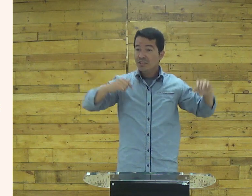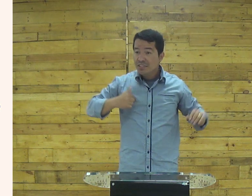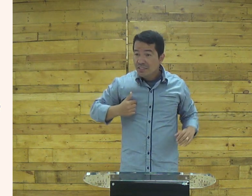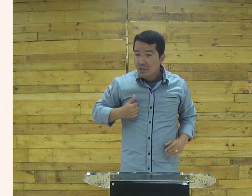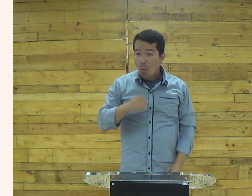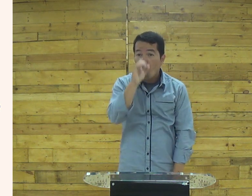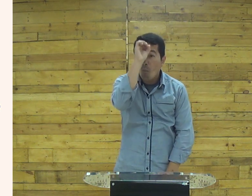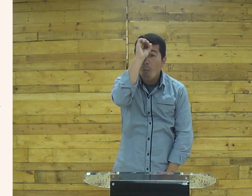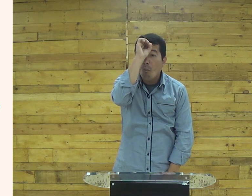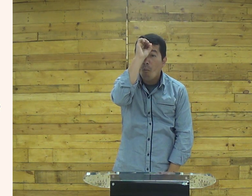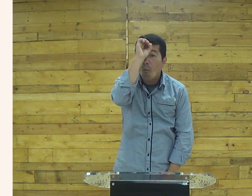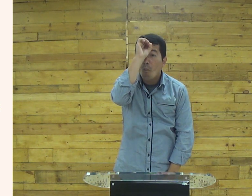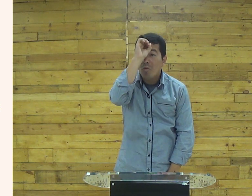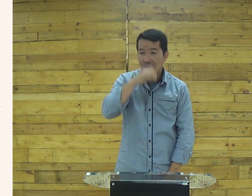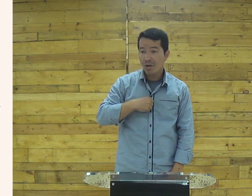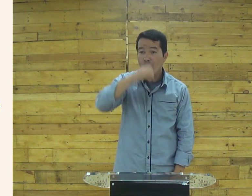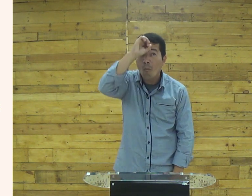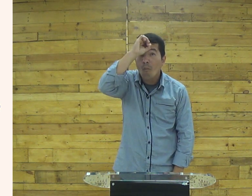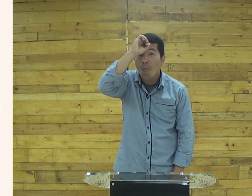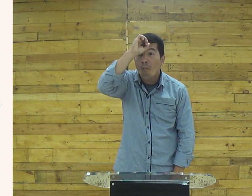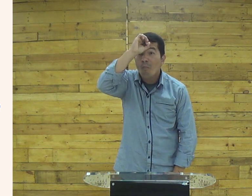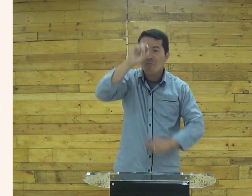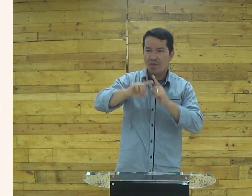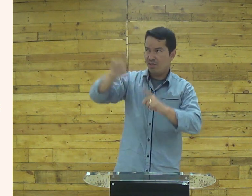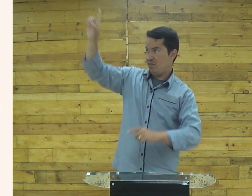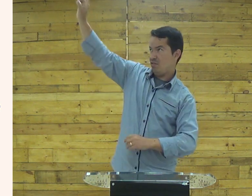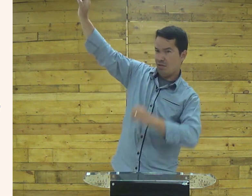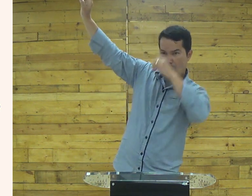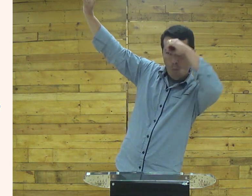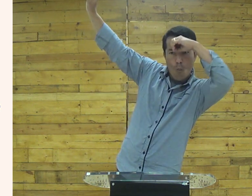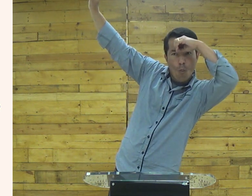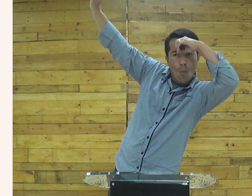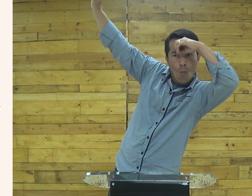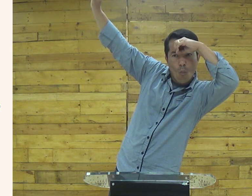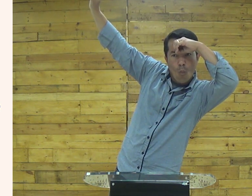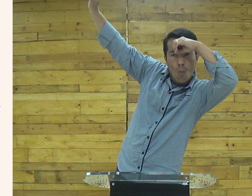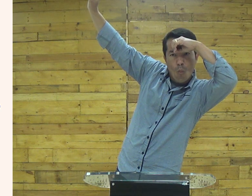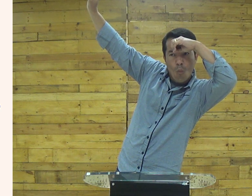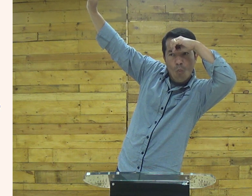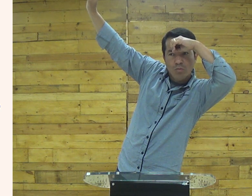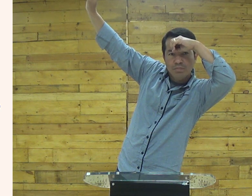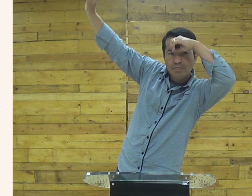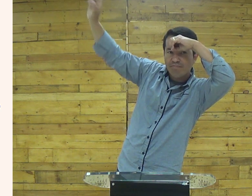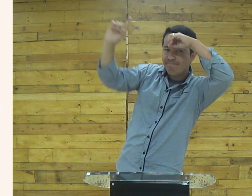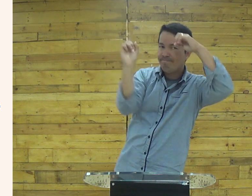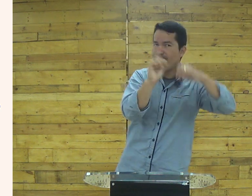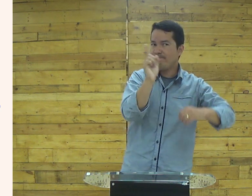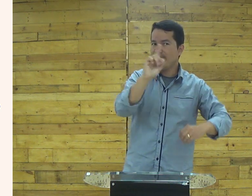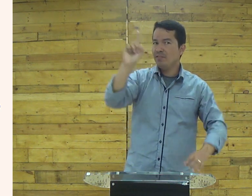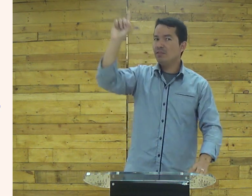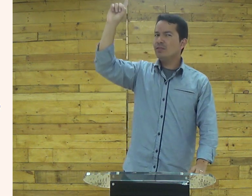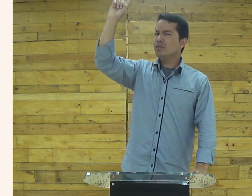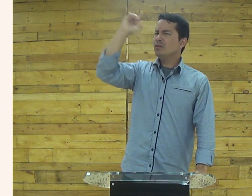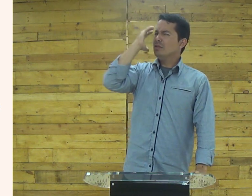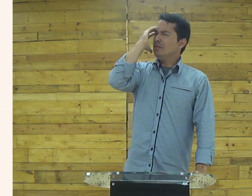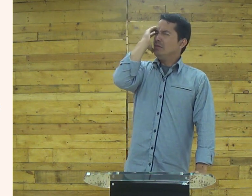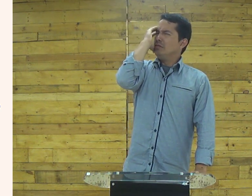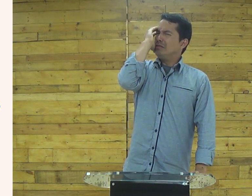Isso é muito grave. Eu não sei. Mas Deus é ignorante nisso?